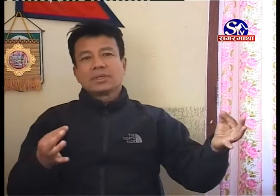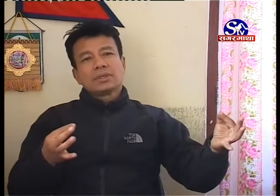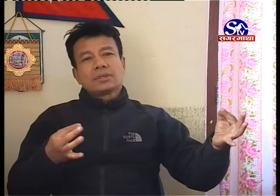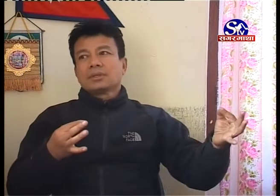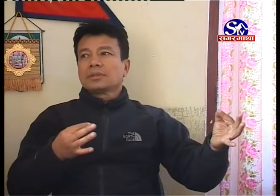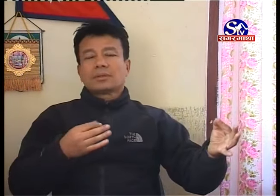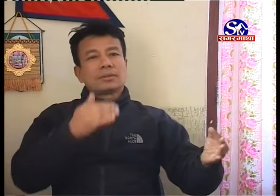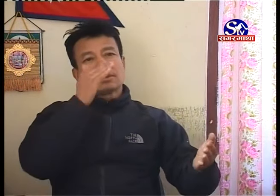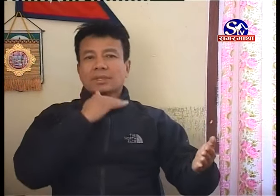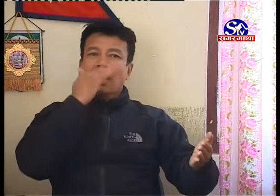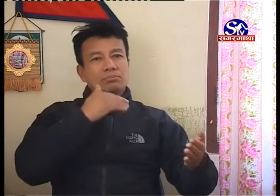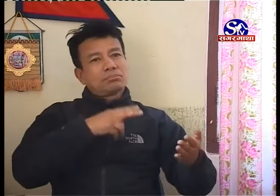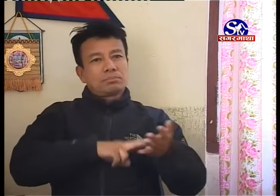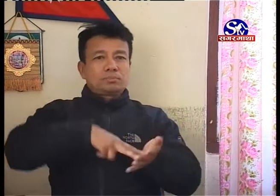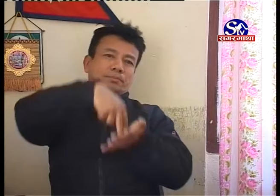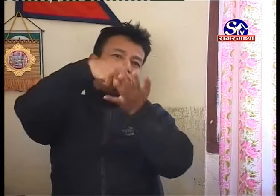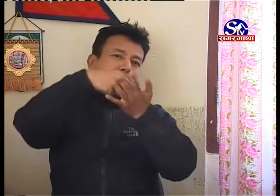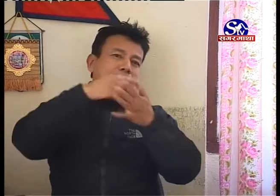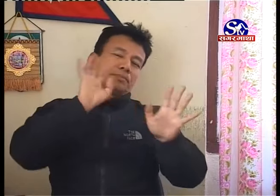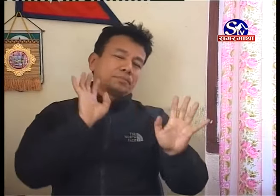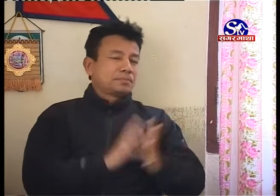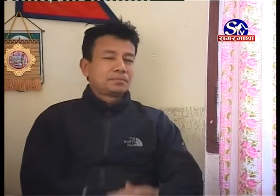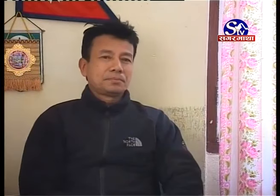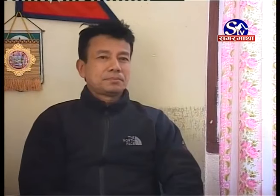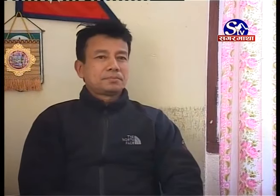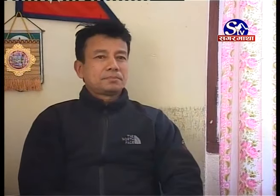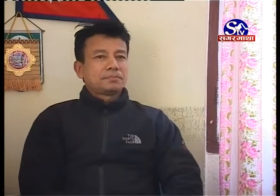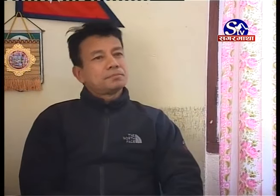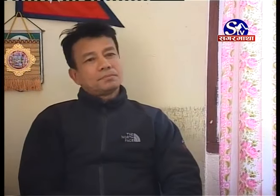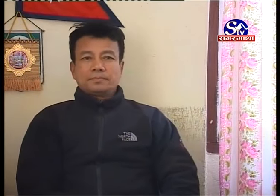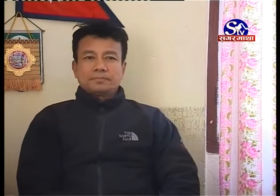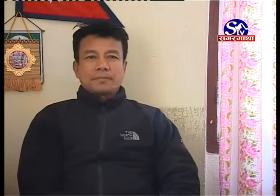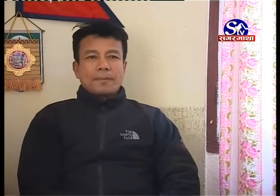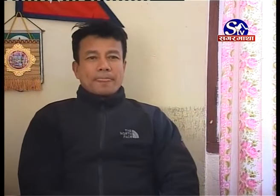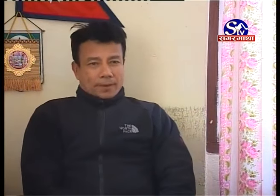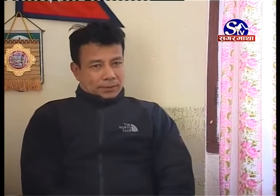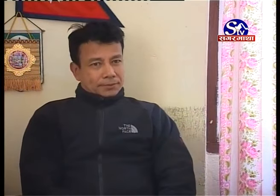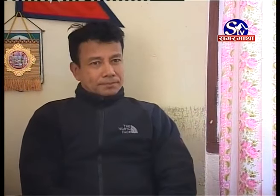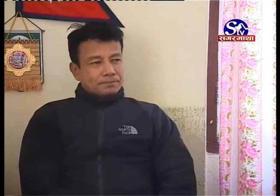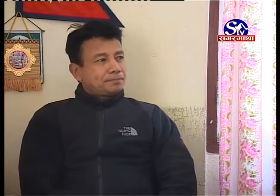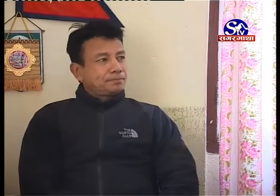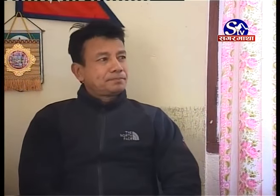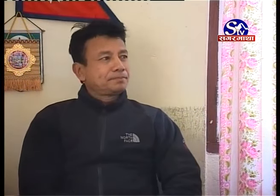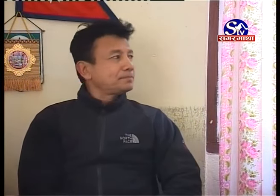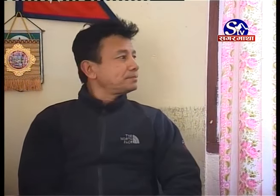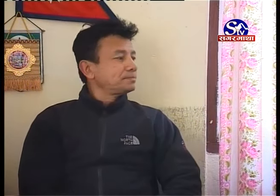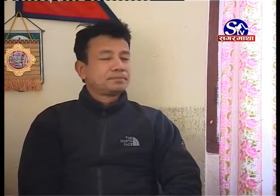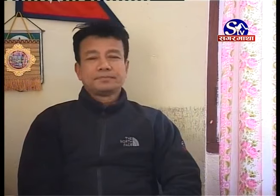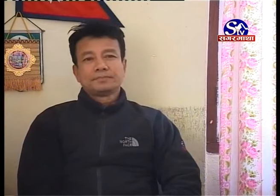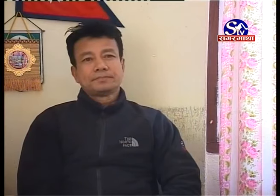विभिन्न क्षेत्रमा चाहिँ तालिम दिएर आत्मनिर्भर बनाउने काम चाहिँ काठमाडौँ बाहिरसँगले गरिरहेको छ। अपेक्षा अब के छ त